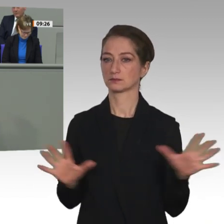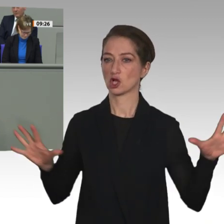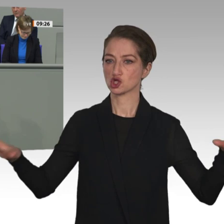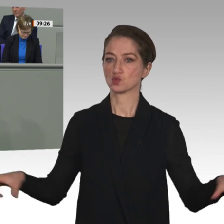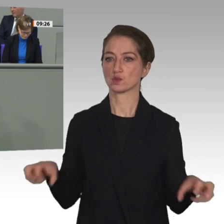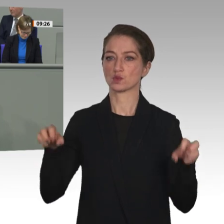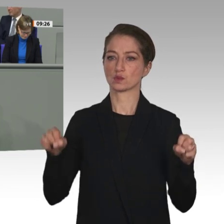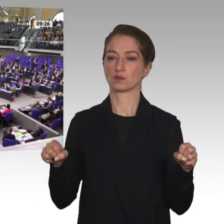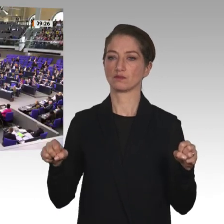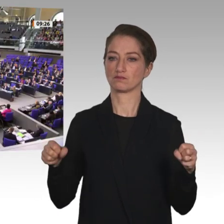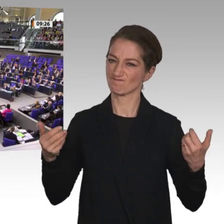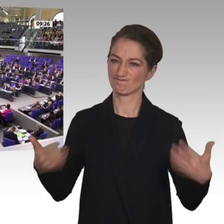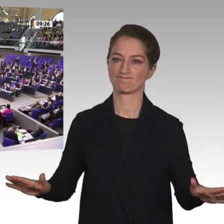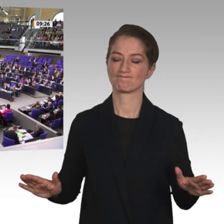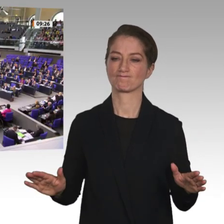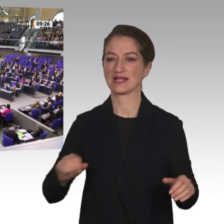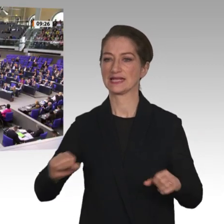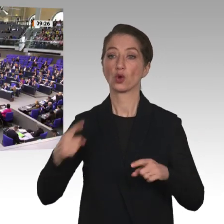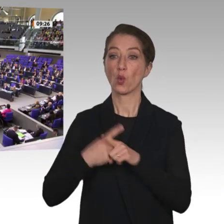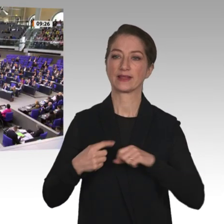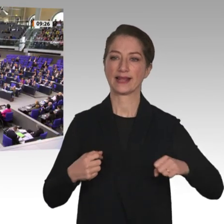Ich danke Ihnen.